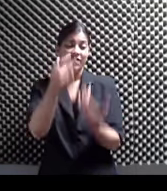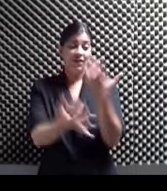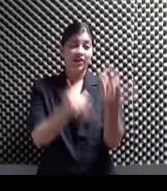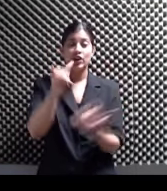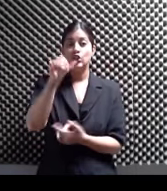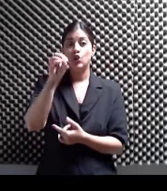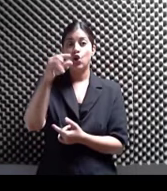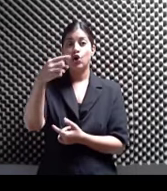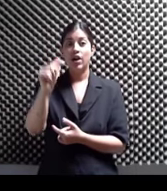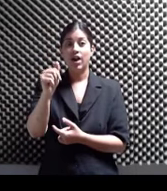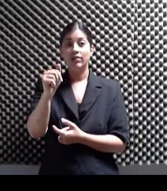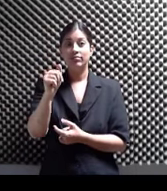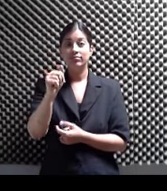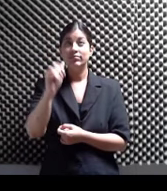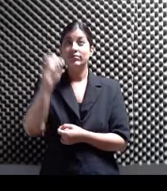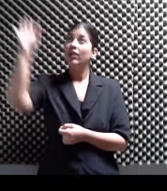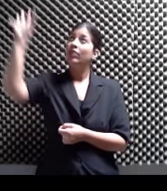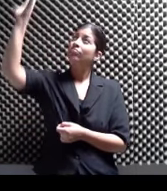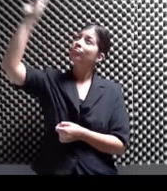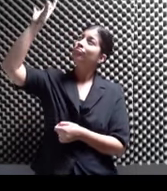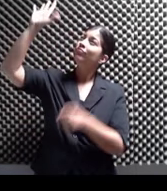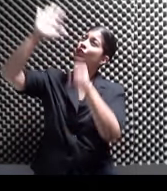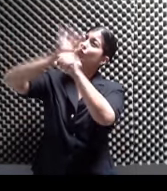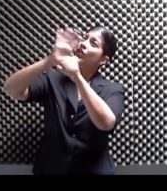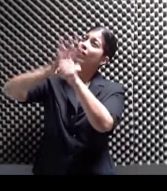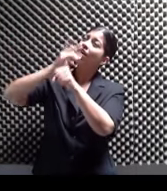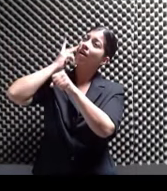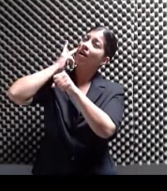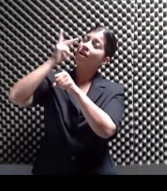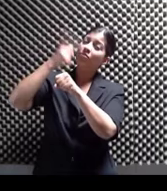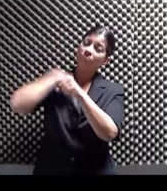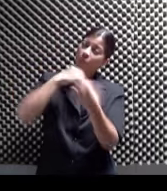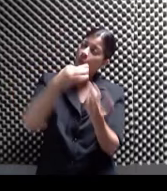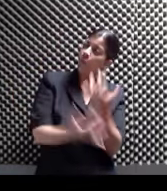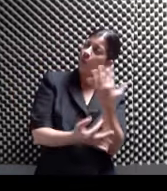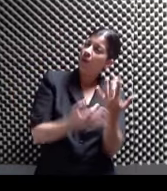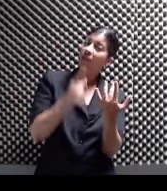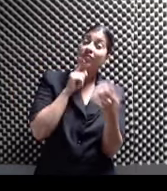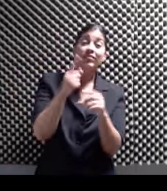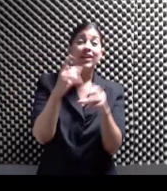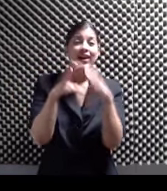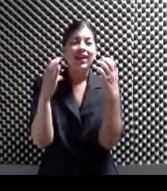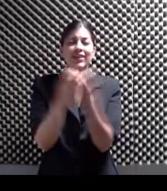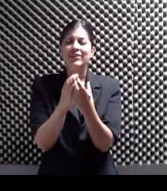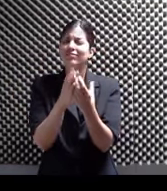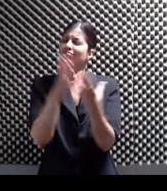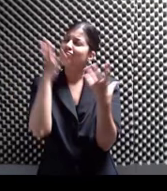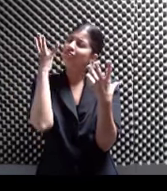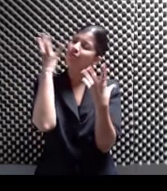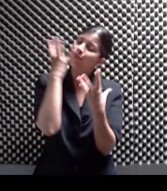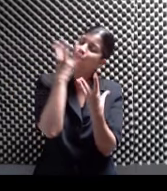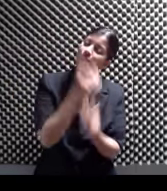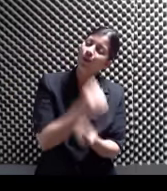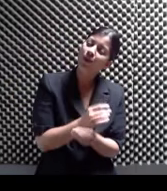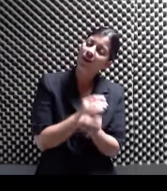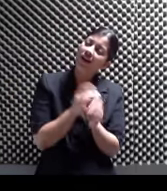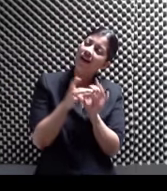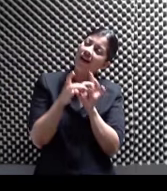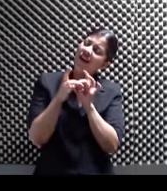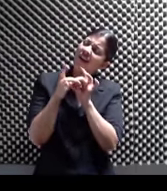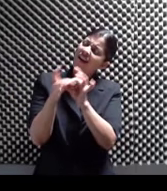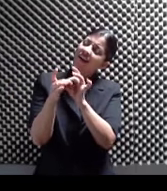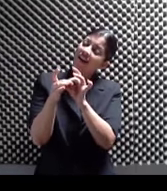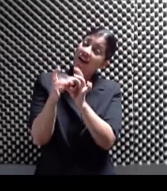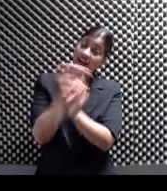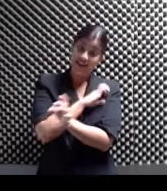este, bajo la luna llena. Y es una clase bien mística, bien bonita, que uno hace pues en conexión con esa energía vital